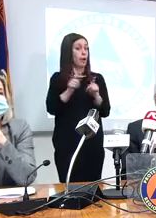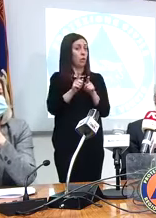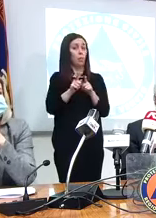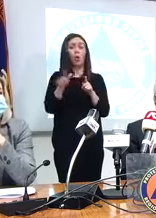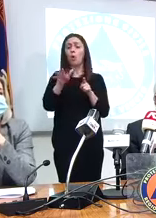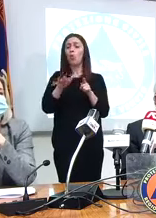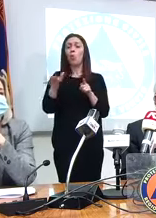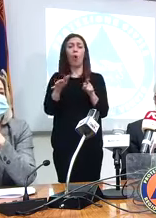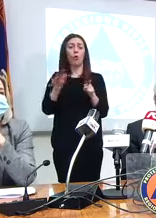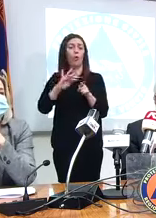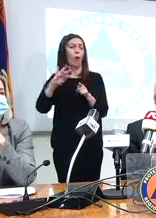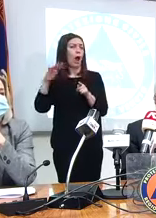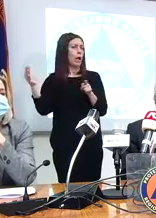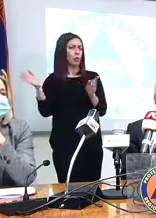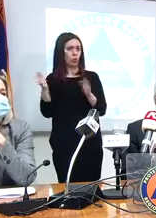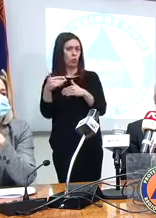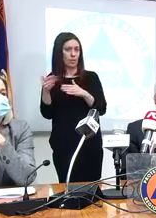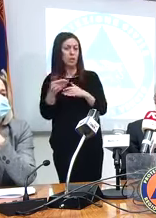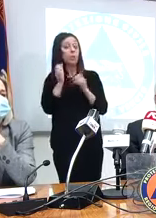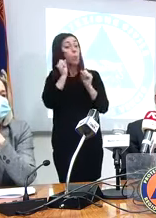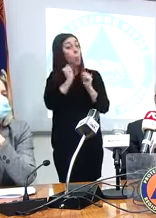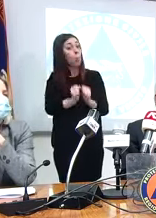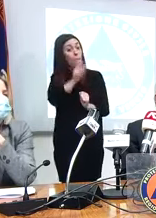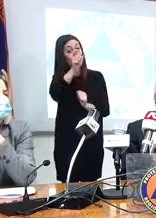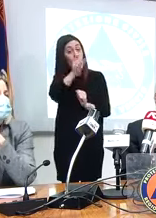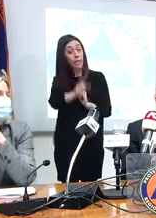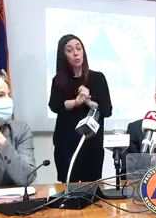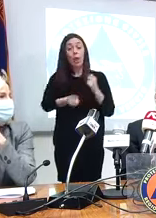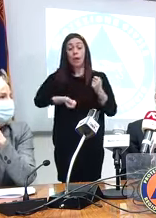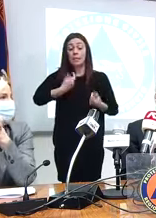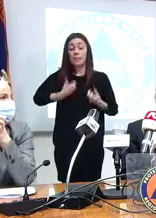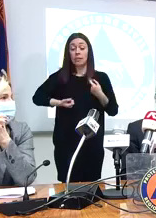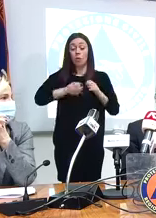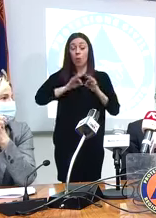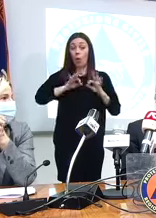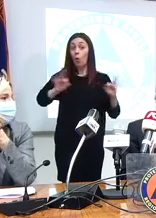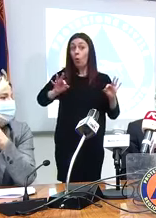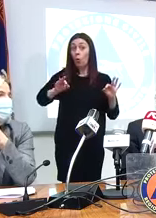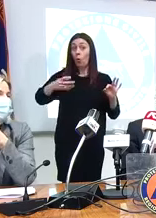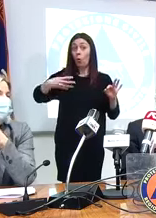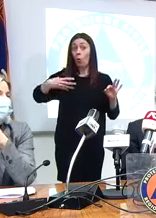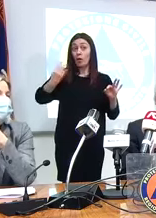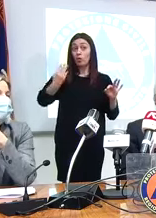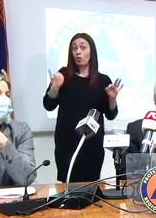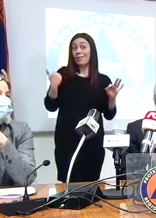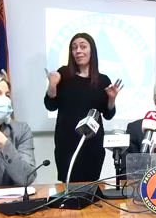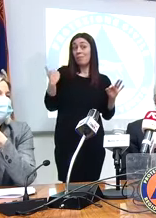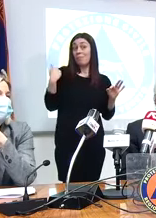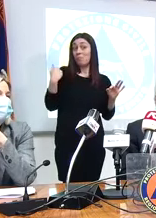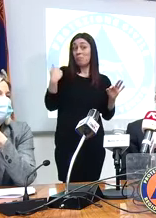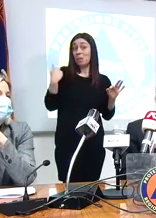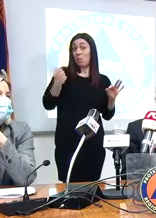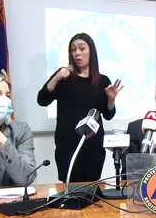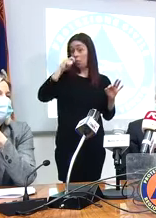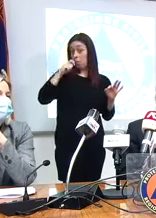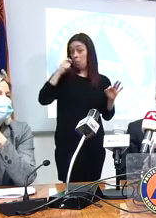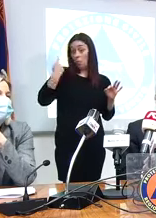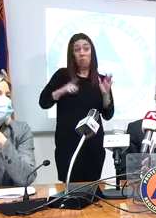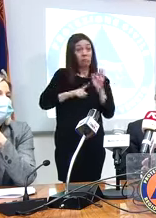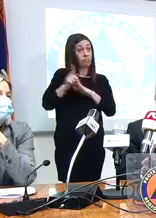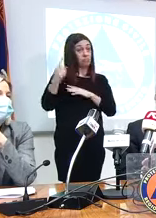ci può essere un asintomatico che ha fatto il tampone 4 giorni prima, che contagia persone e lui